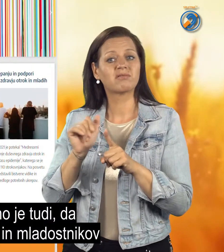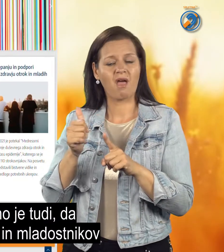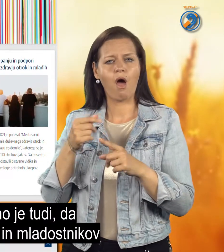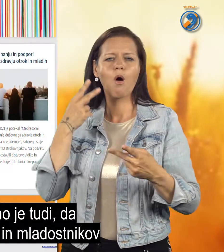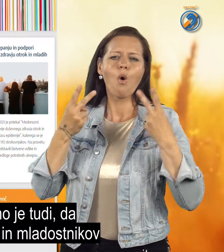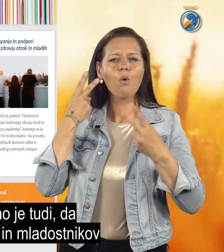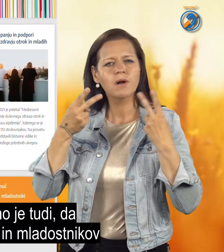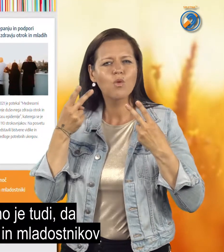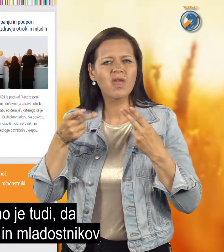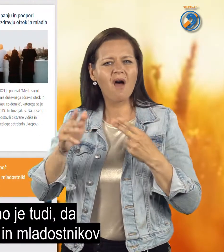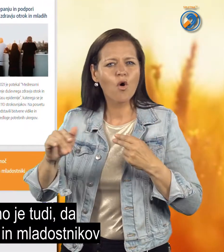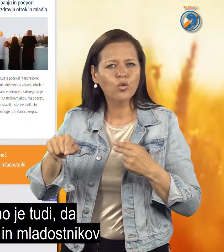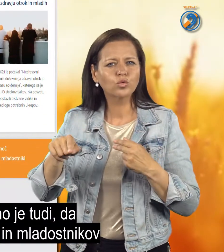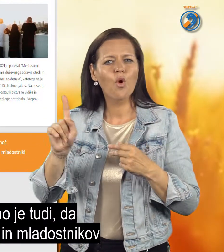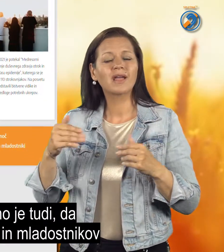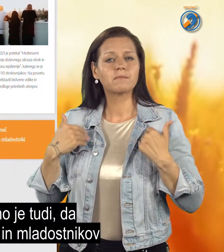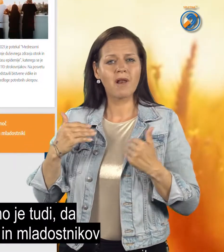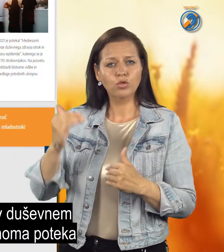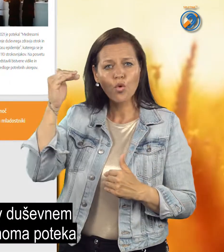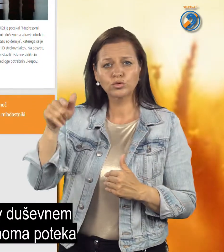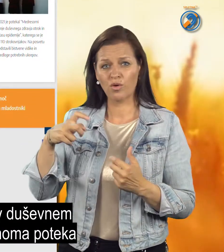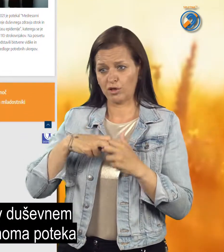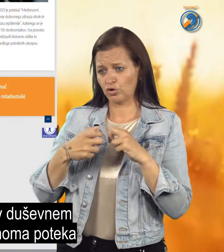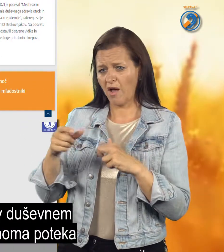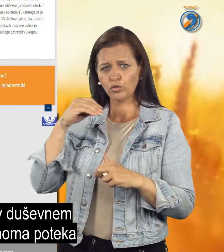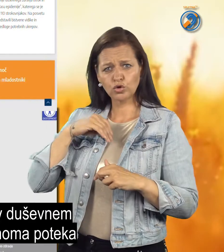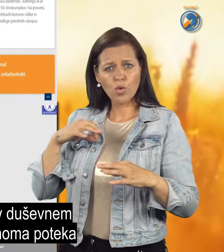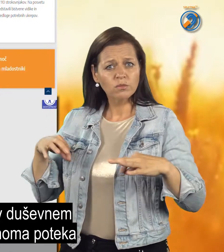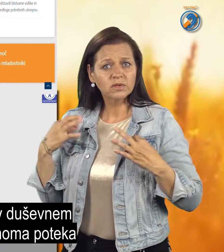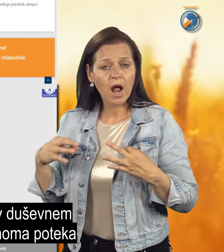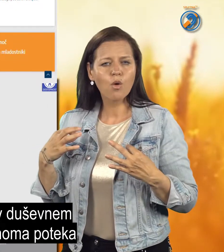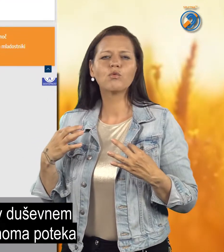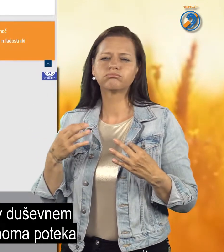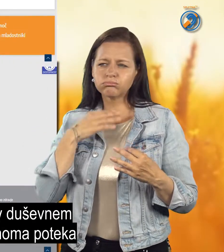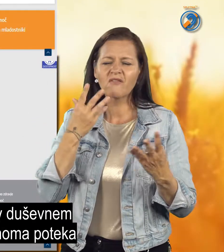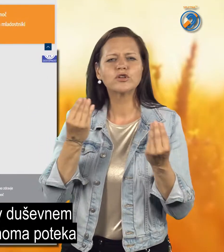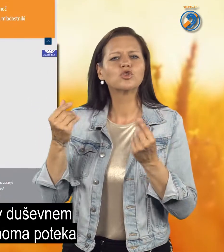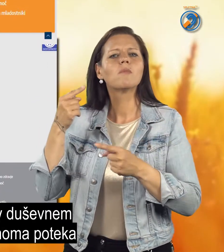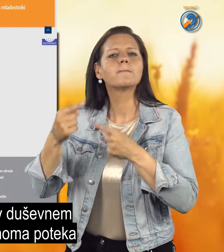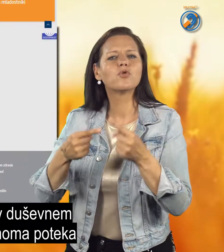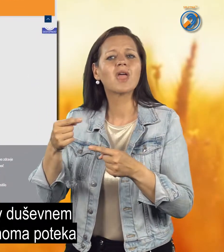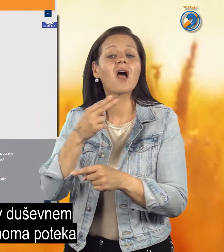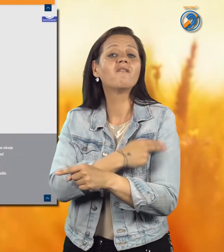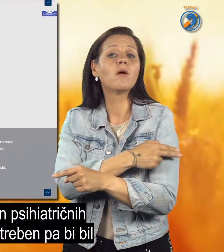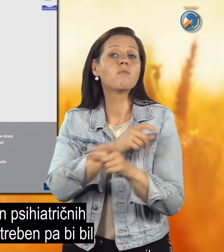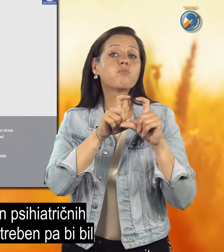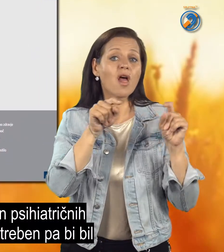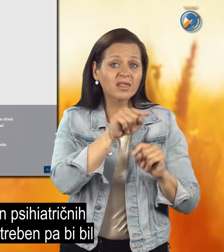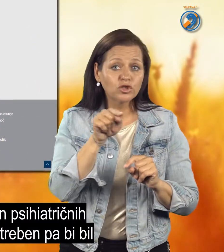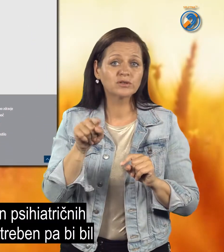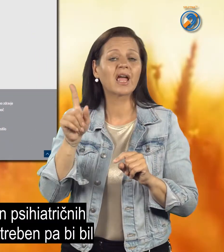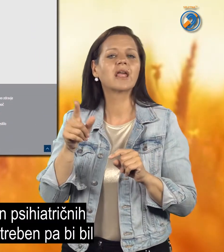Problematično je tudi, da obravnava otrok in mladostnikov s težavami v duševnem zdravju večinoma poteka v bolnišnicah